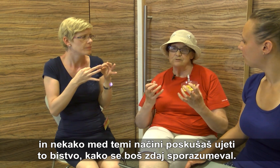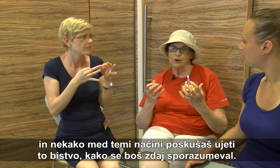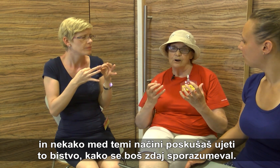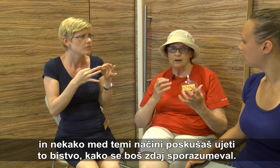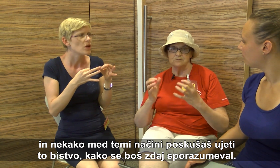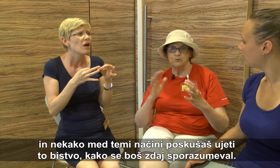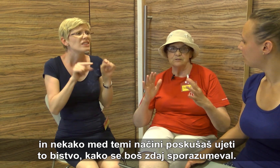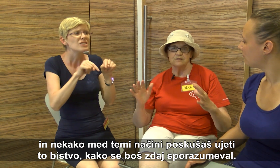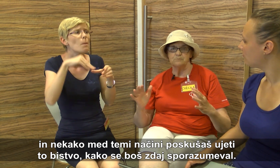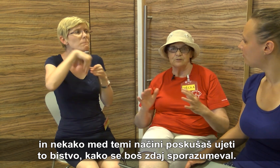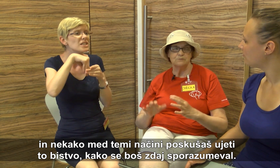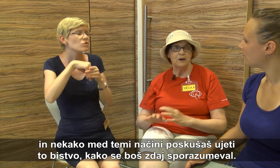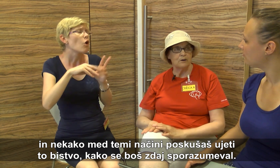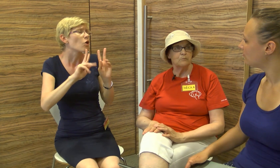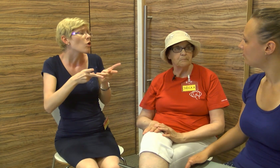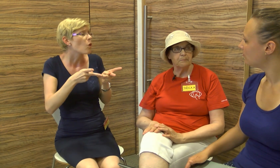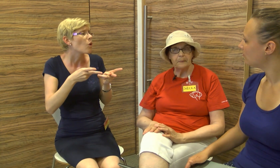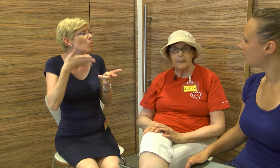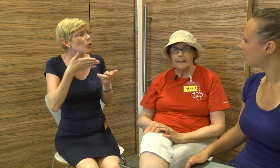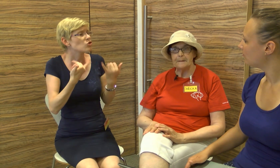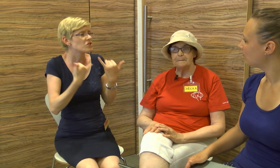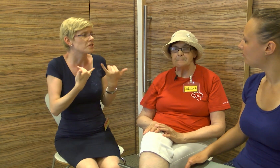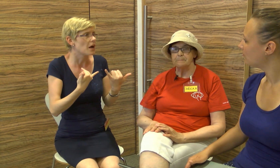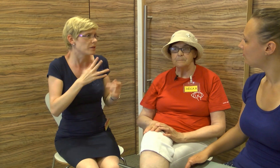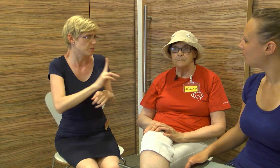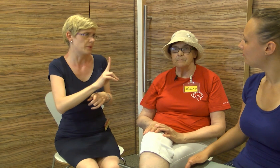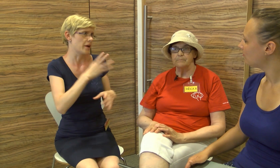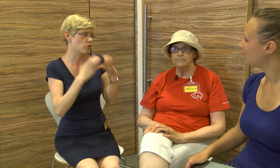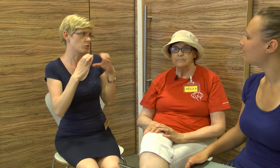to bistvo, kak se boš des porazumeval.